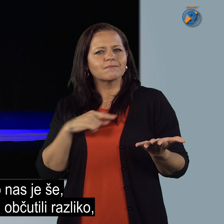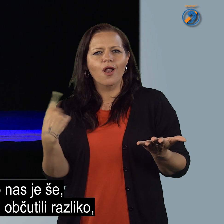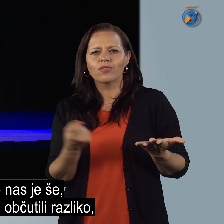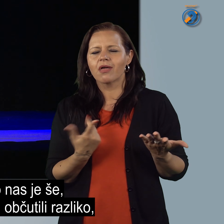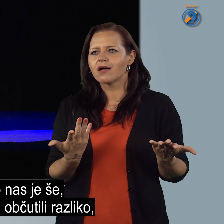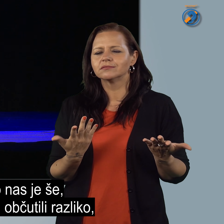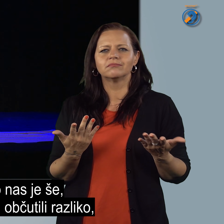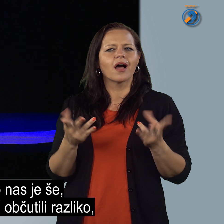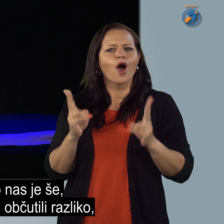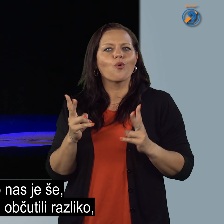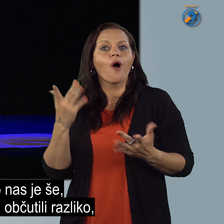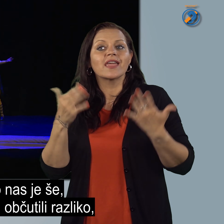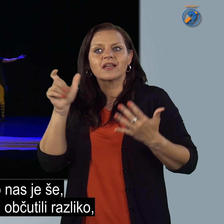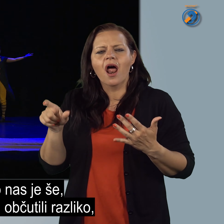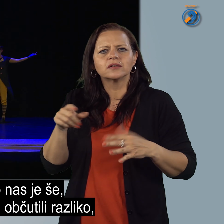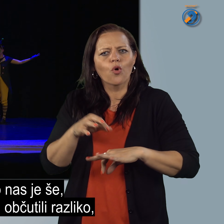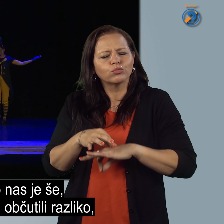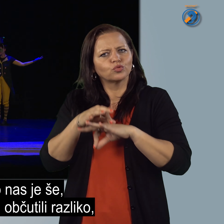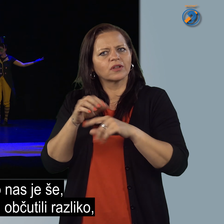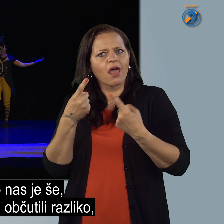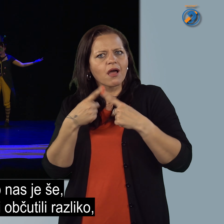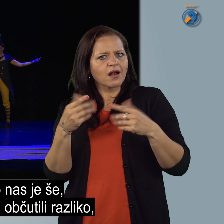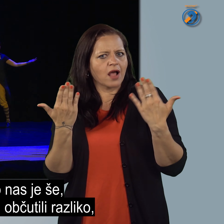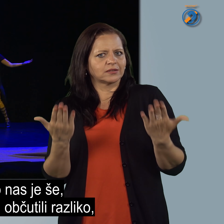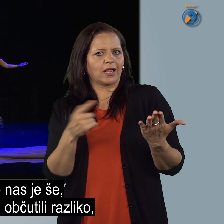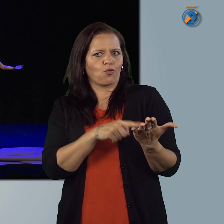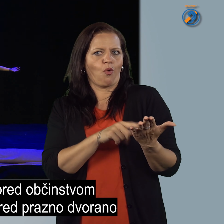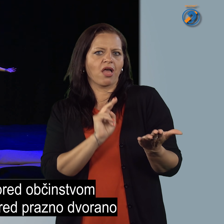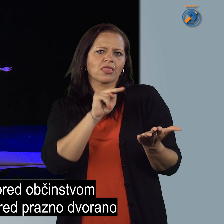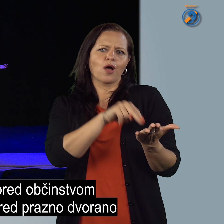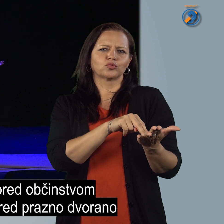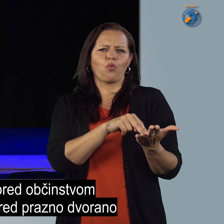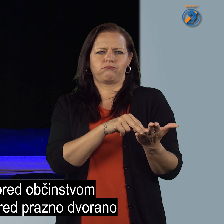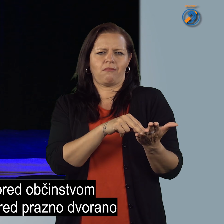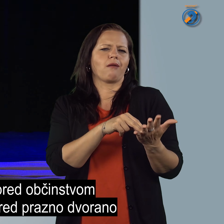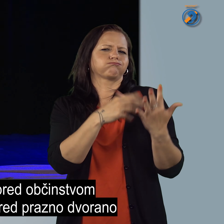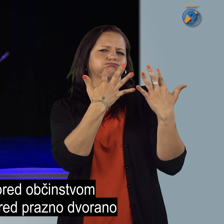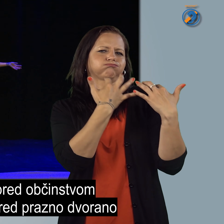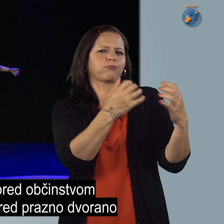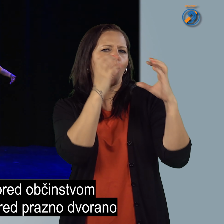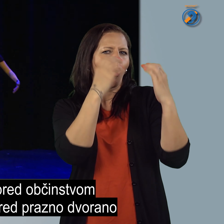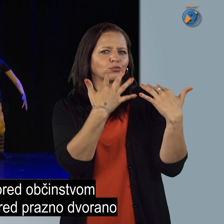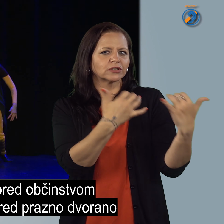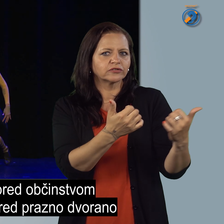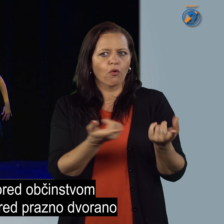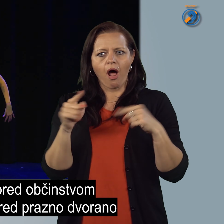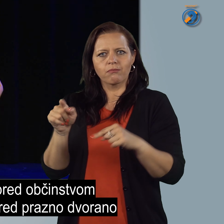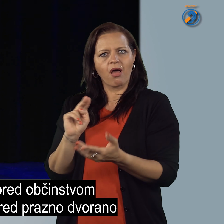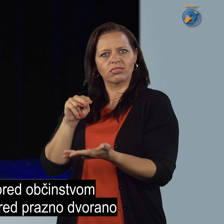Zanimalo nas je še, kako so igralci občutili razliko, če nastopajo pred občinstvom ali če nastopajo pred